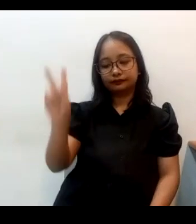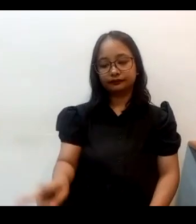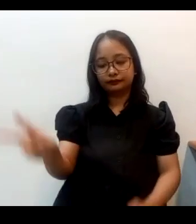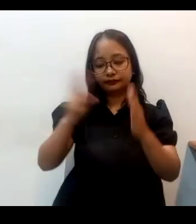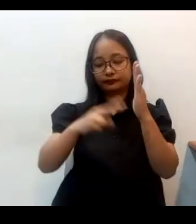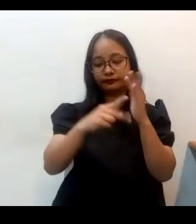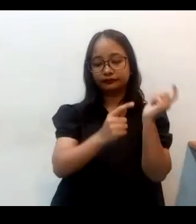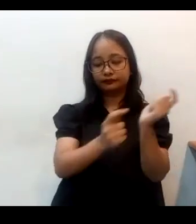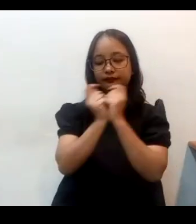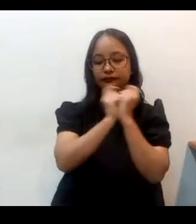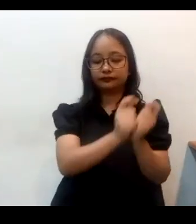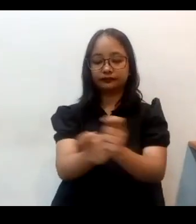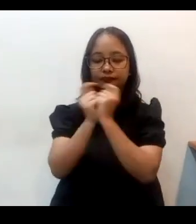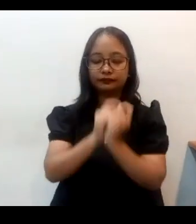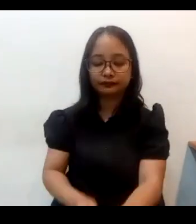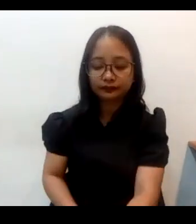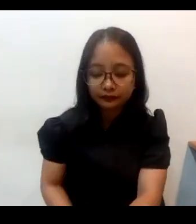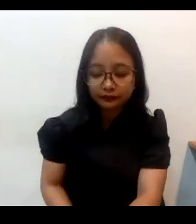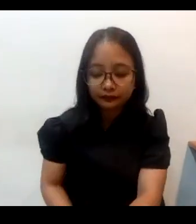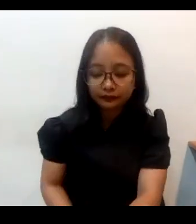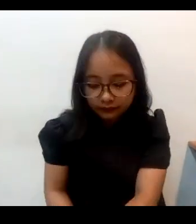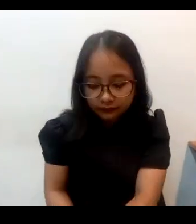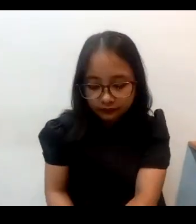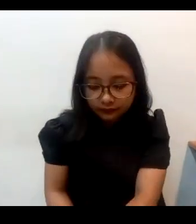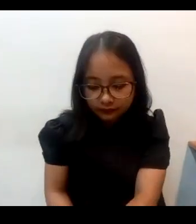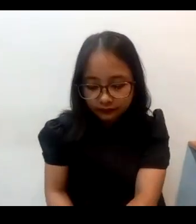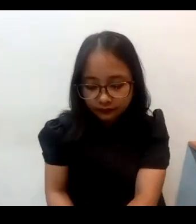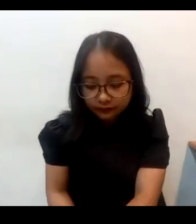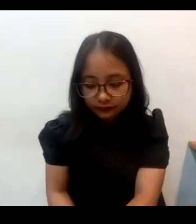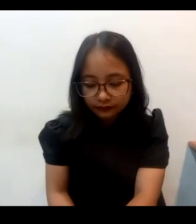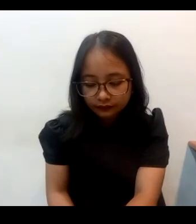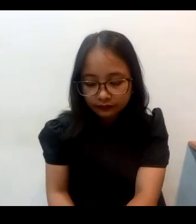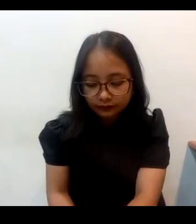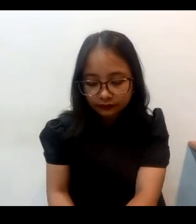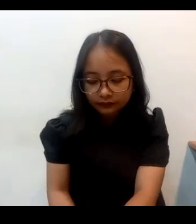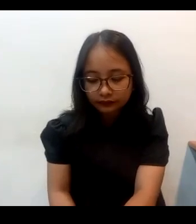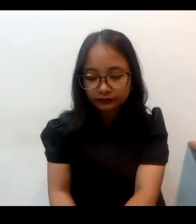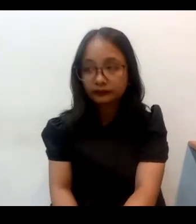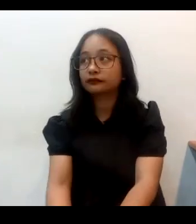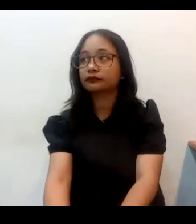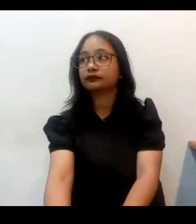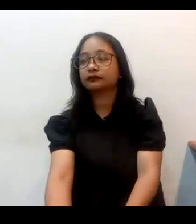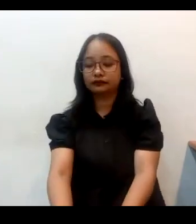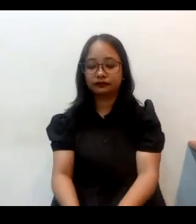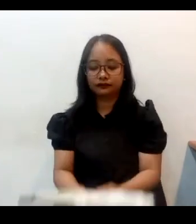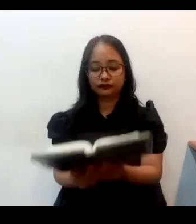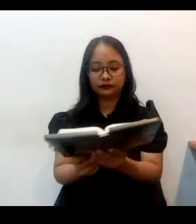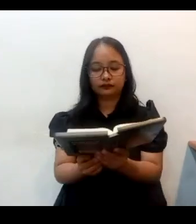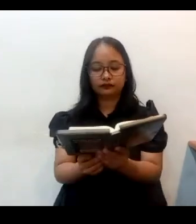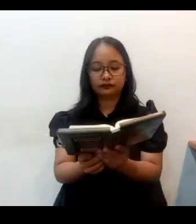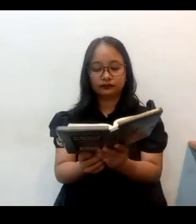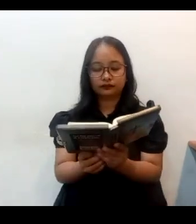1. Tinutubos ng verse 22 po. Verse 22. Chapter 34, verse